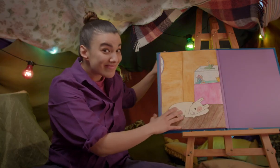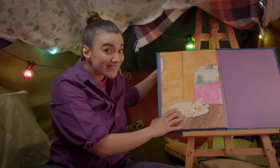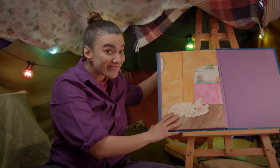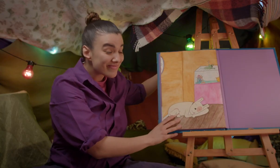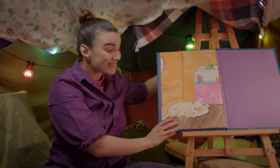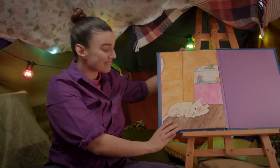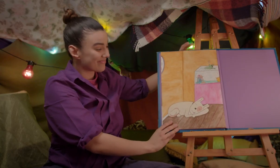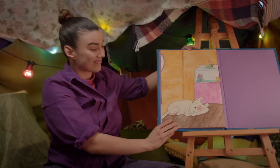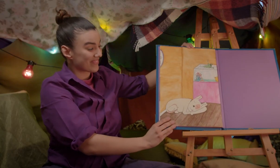Så där.